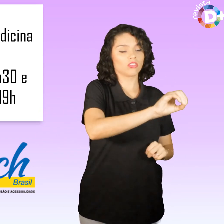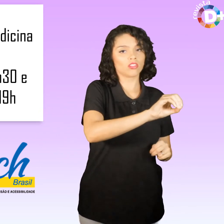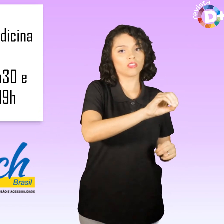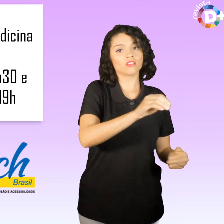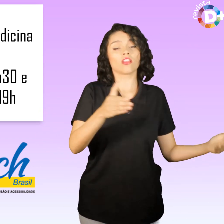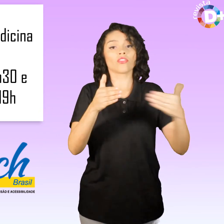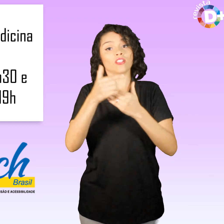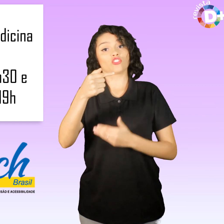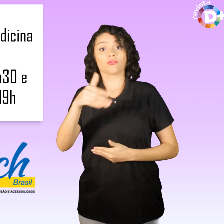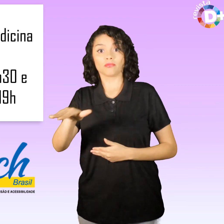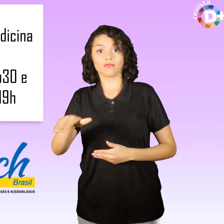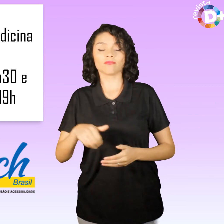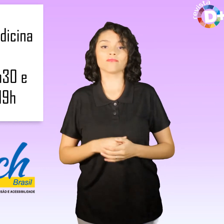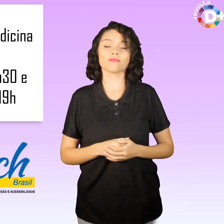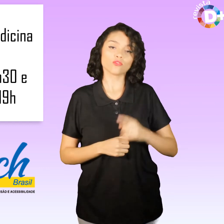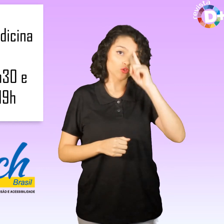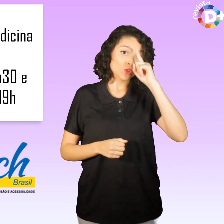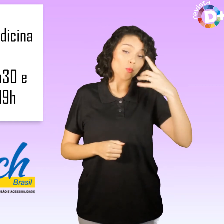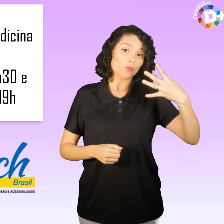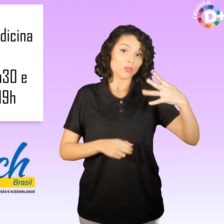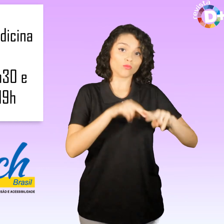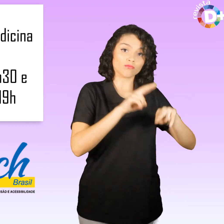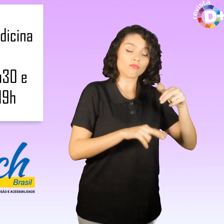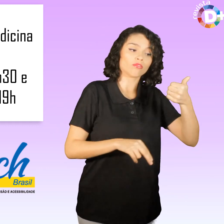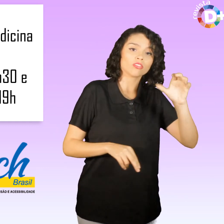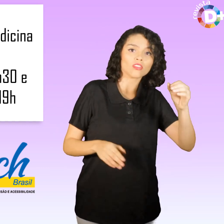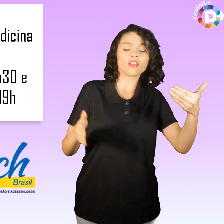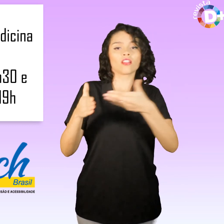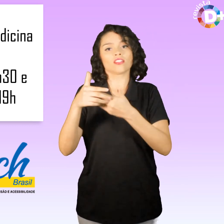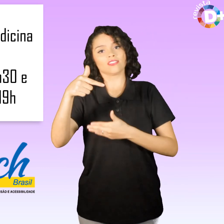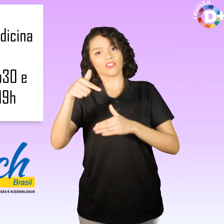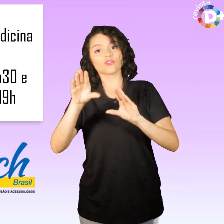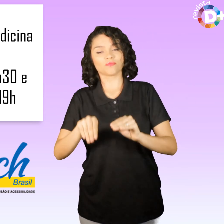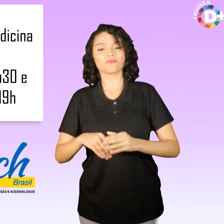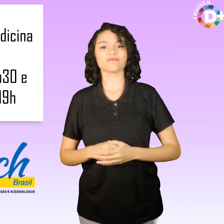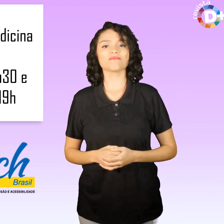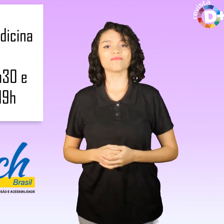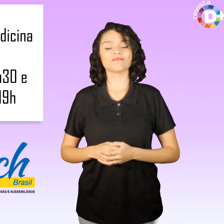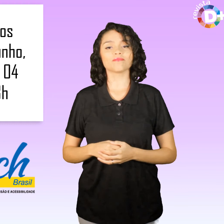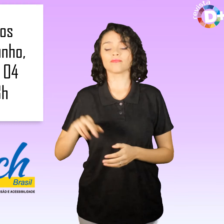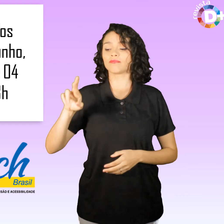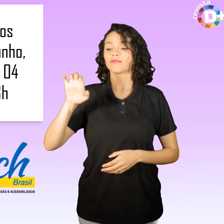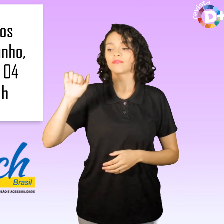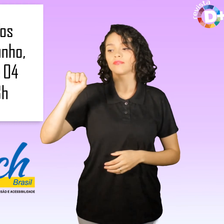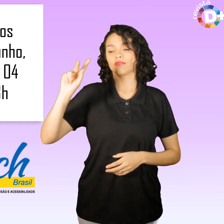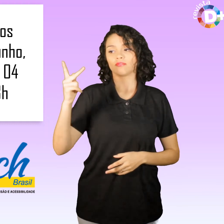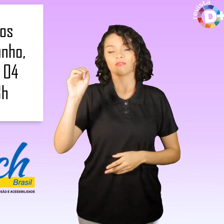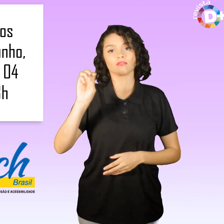horas e 30 minutos, e 4 de junho, das 10 às 19 horas. REACHOW,